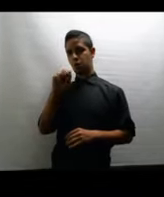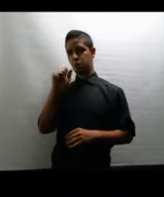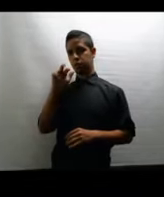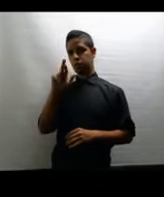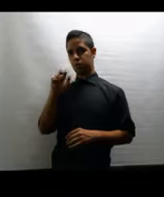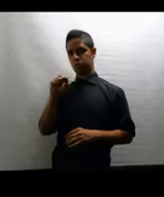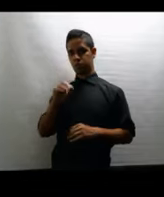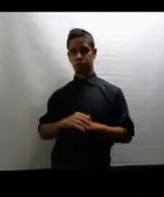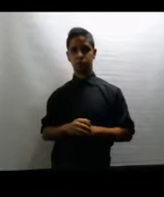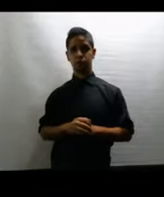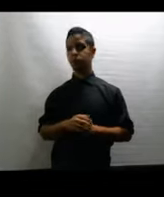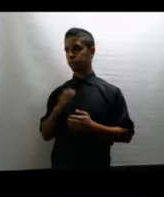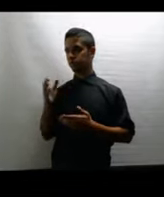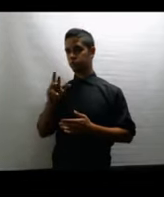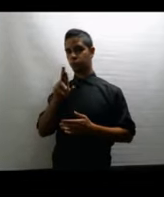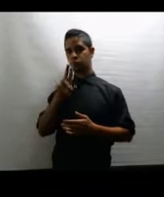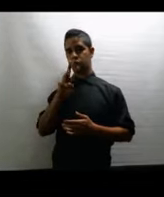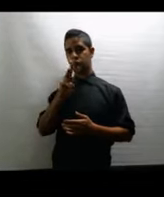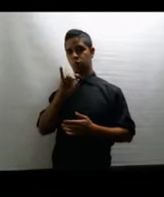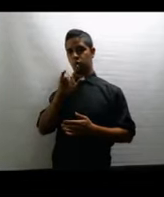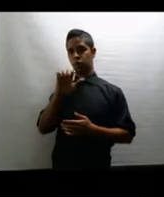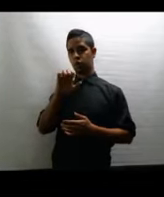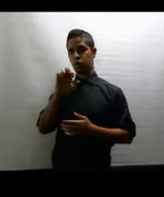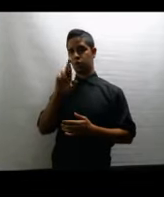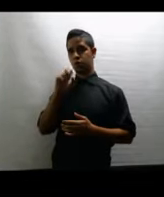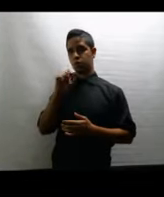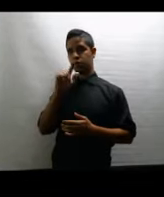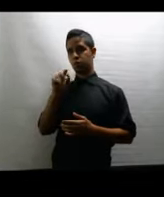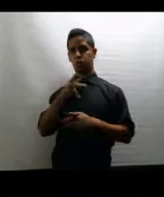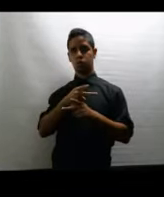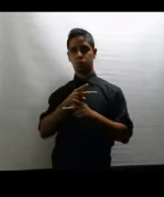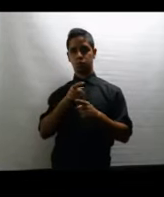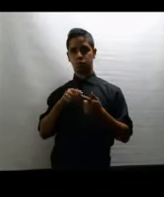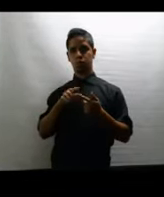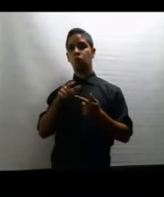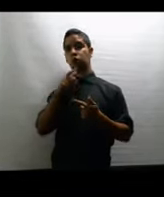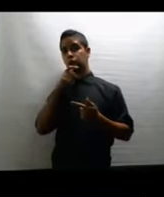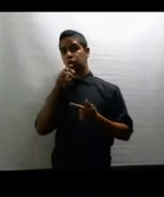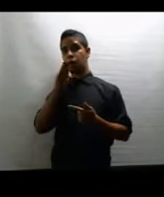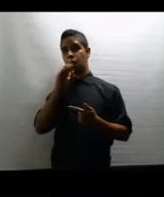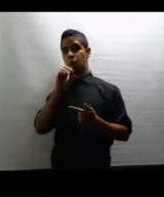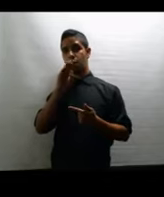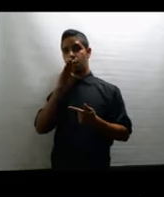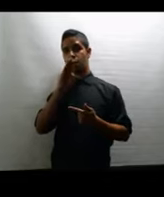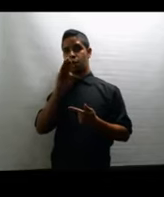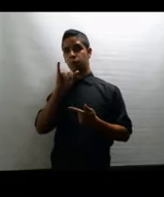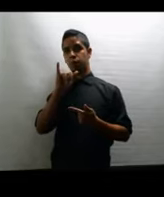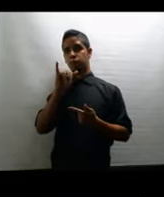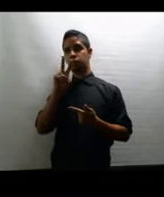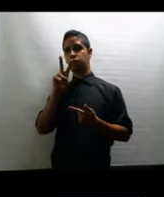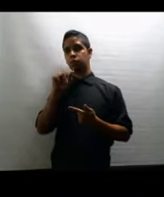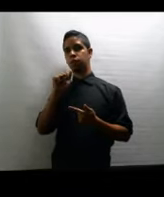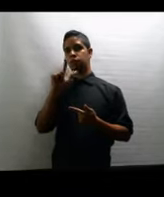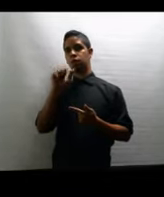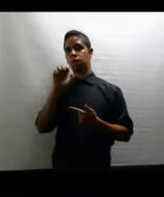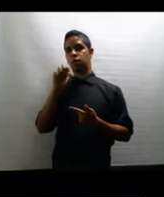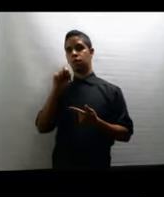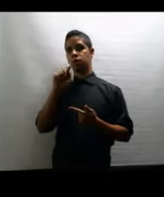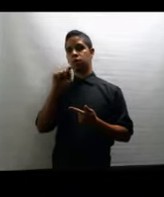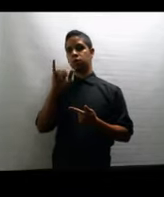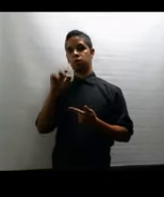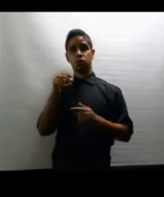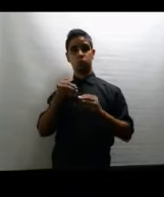quién? A Willy Rosario como productor Bobby Valentín. Mm, qué interesante esa junta. La número